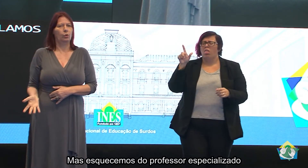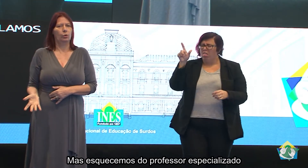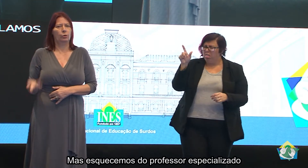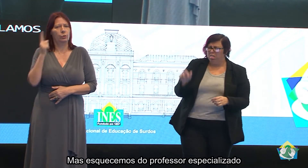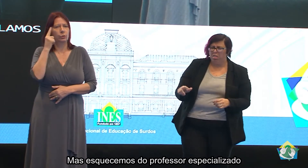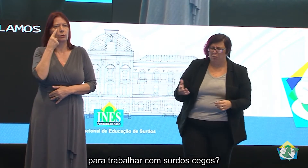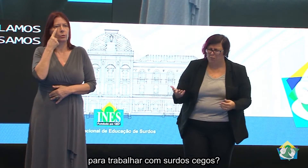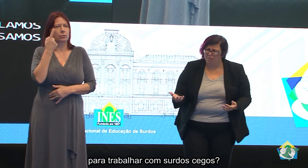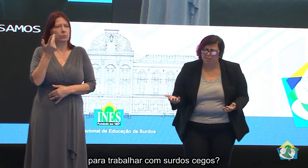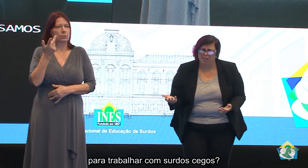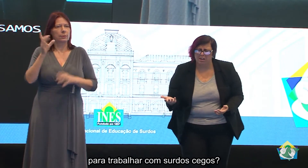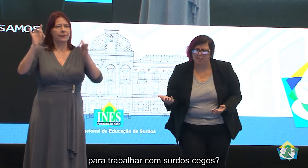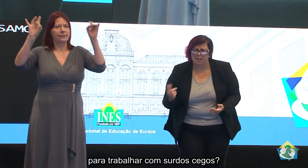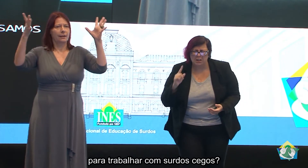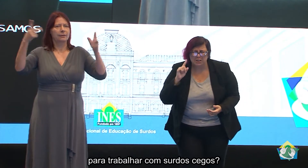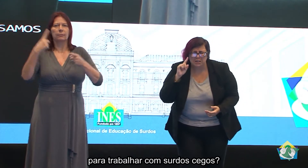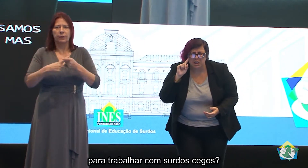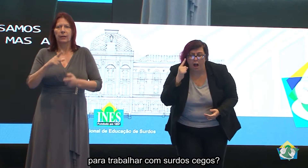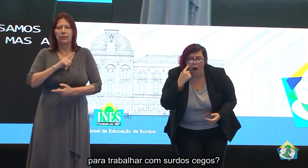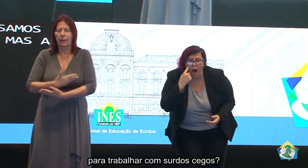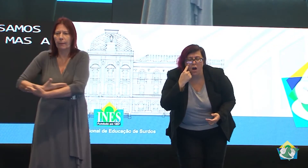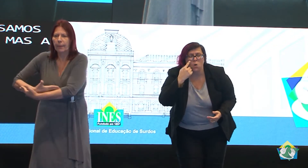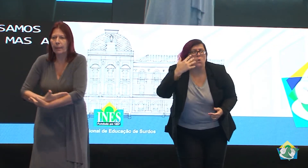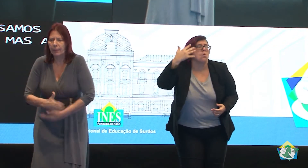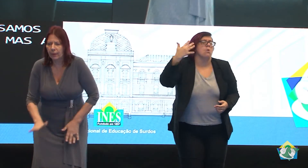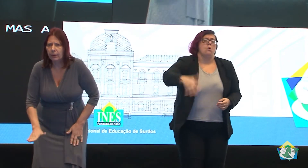professor especializado para trabalhar com surdo cego?